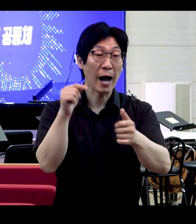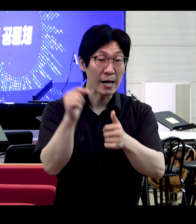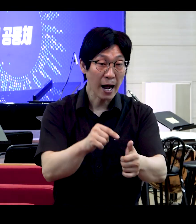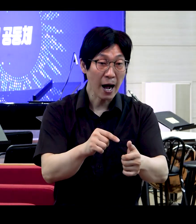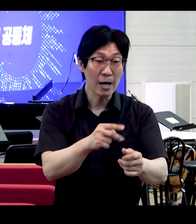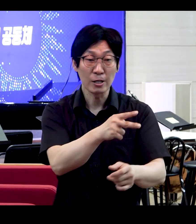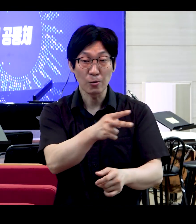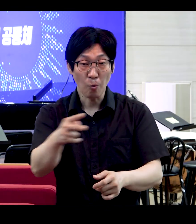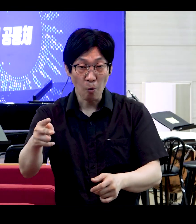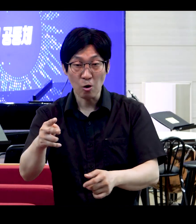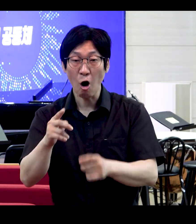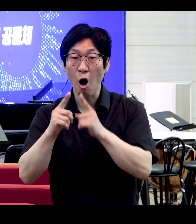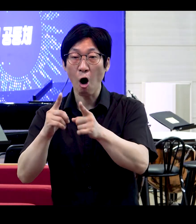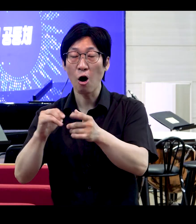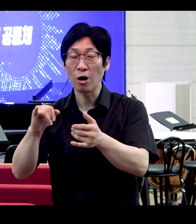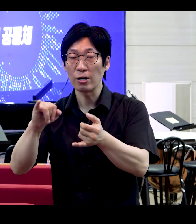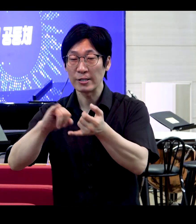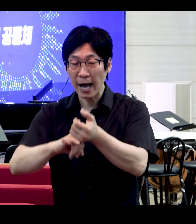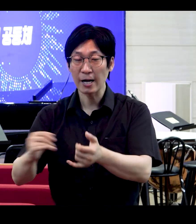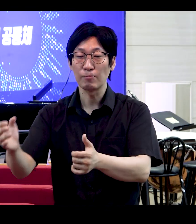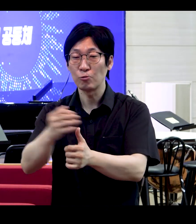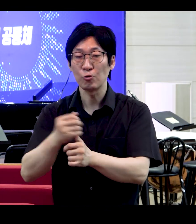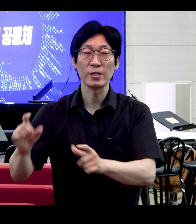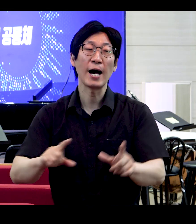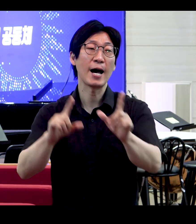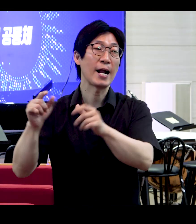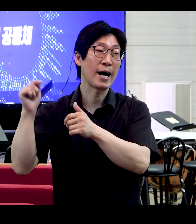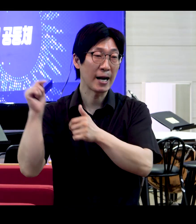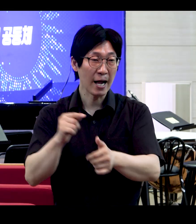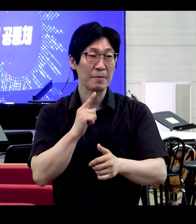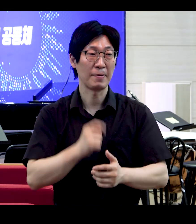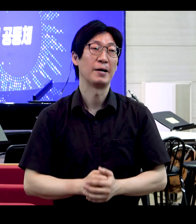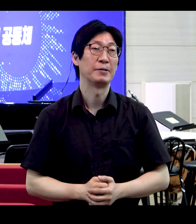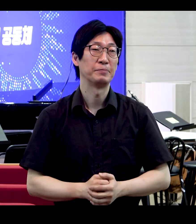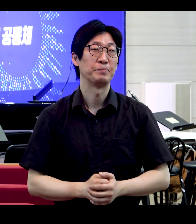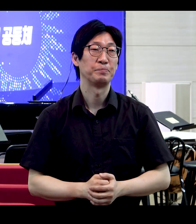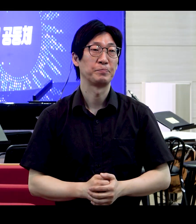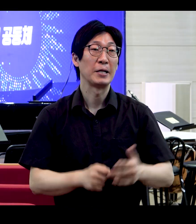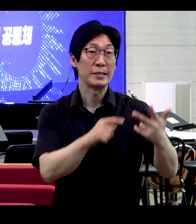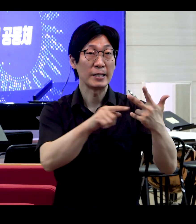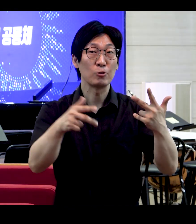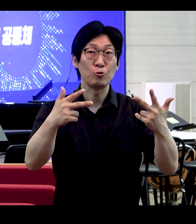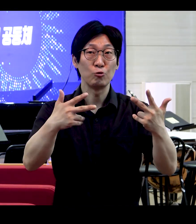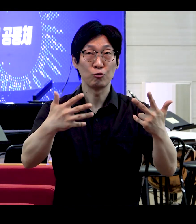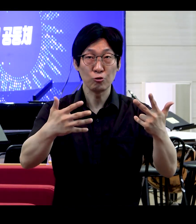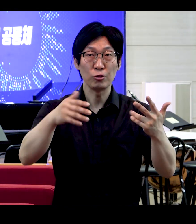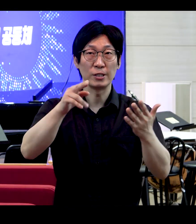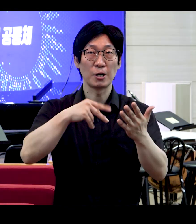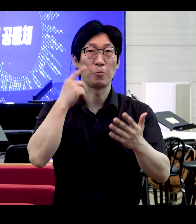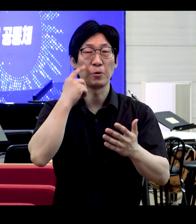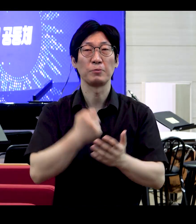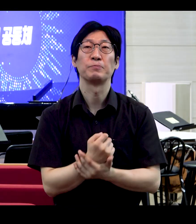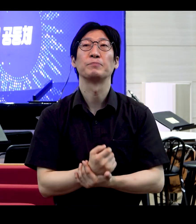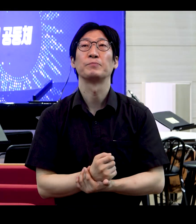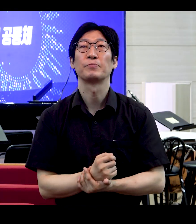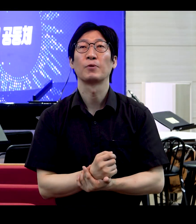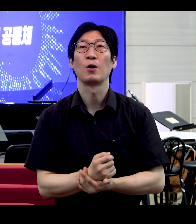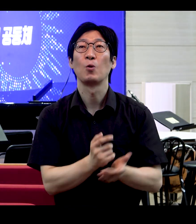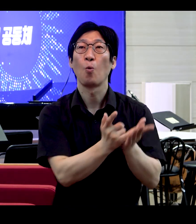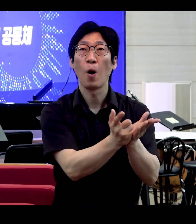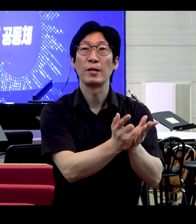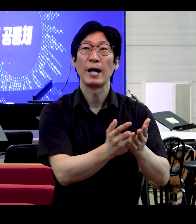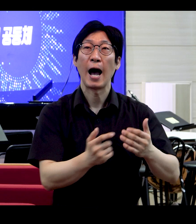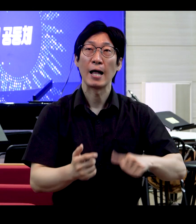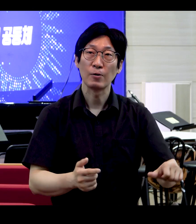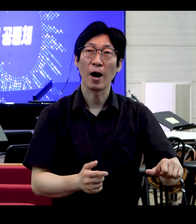것은요 언약을 붙들고 살아가는 삶으로 들어간 거예요. 우리 7절부터 9절까지 말씀을 함께 읽겠습니다. 7절 9절